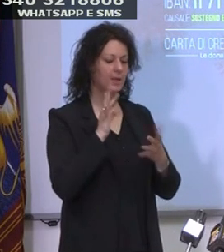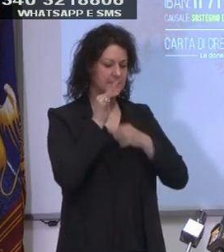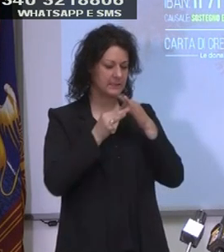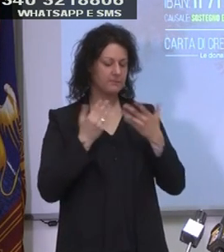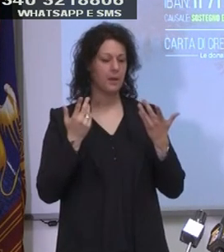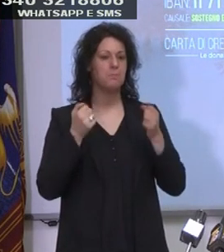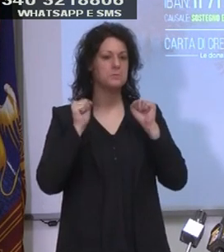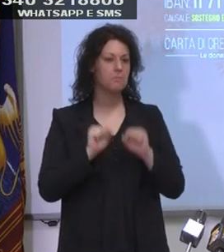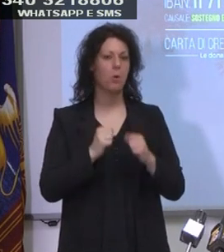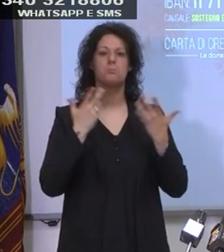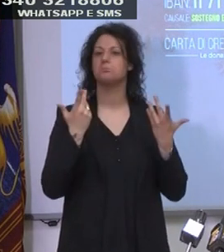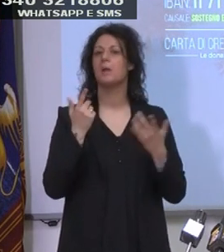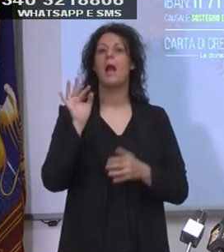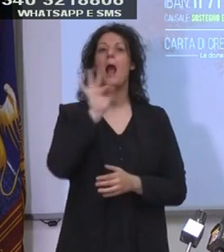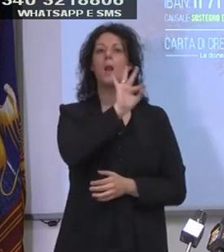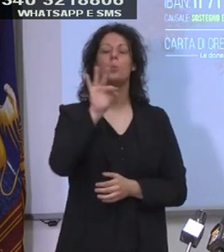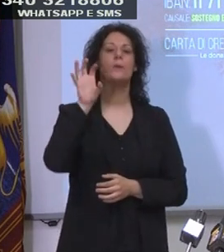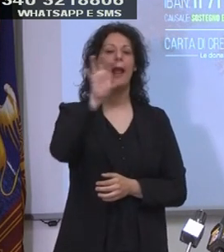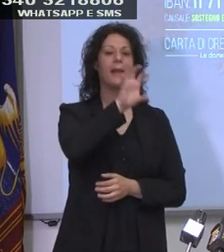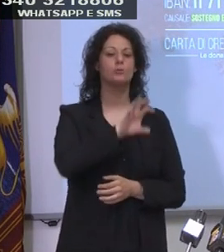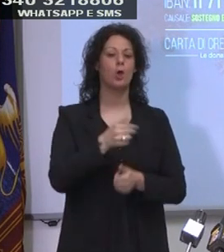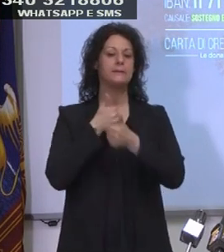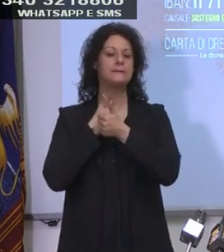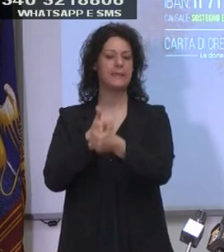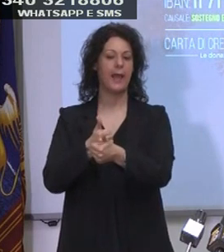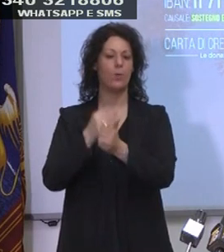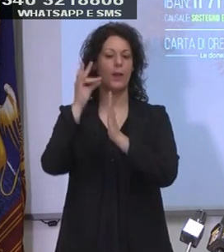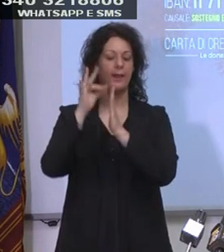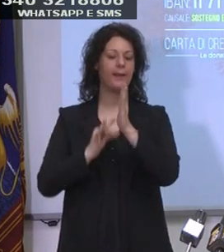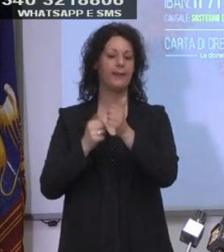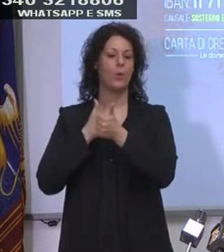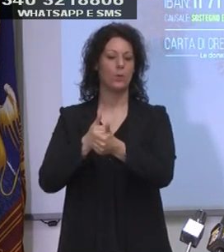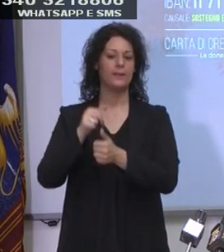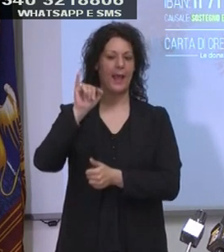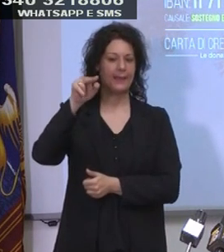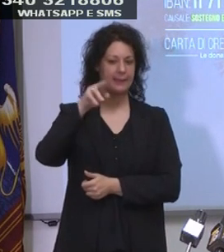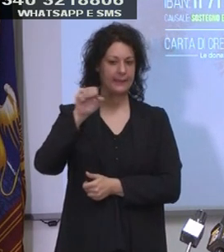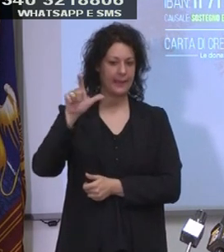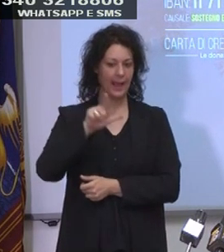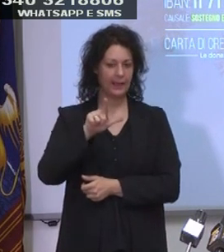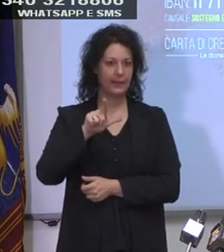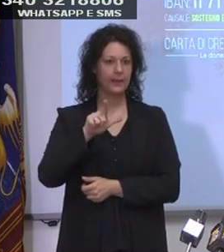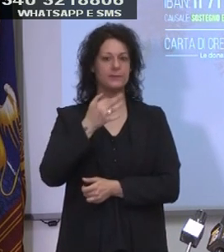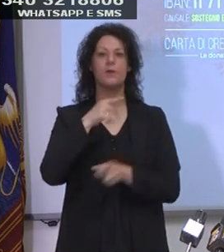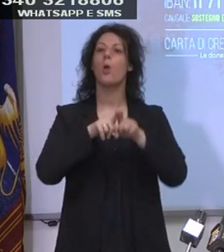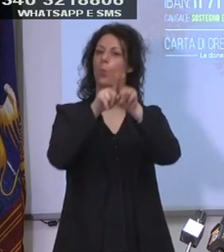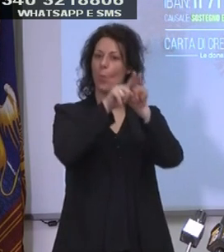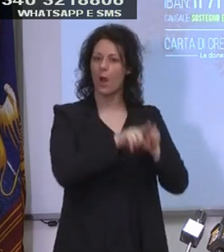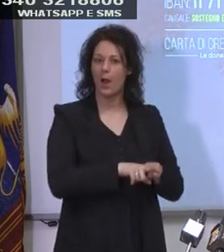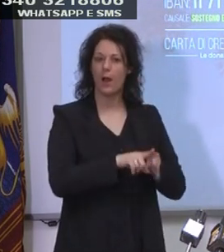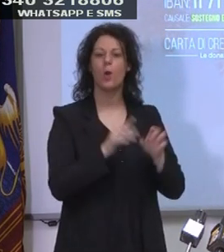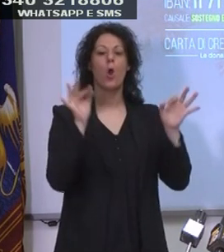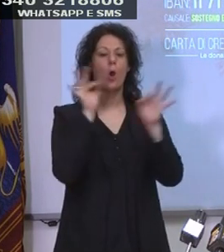propri criteri, che seguiranno le schede INAIL e IS, e tutte le altre con linee guida uguali, oppure potrà esserci